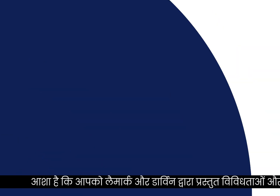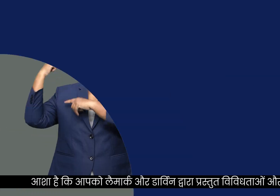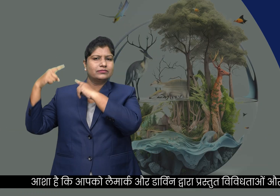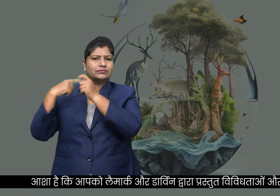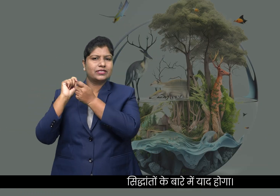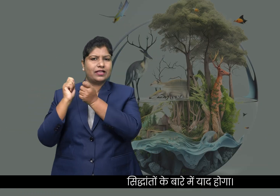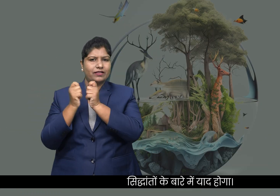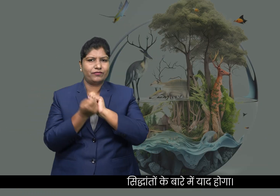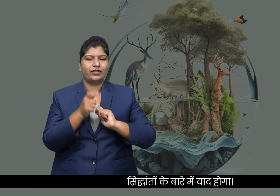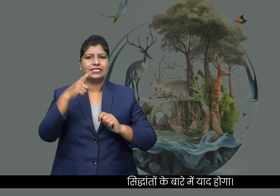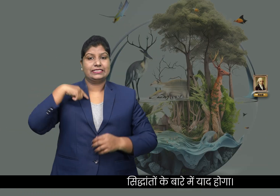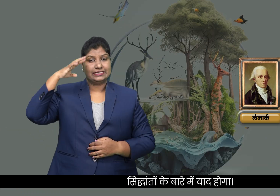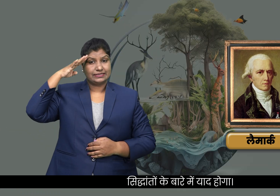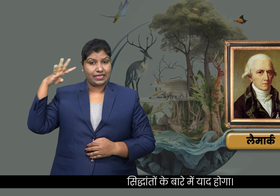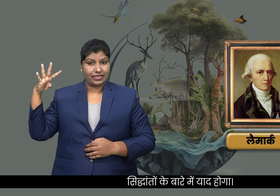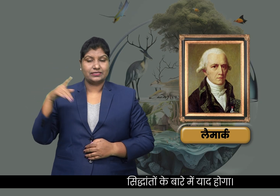विकासवादी सिद्धांतों के बारे में याद होगा।